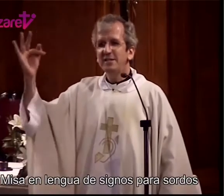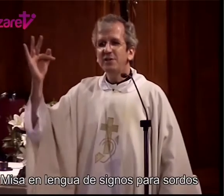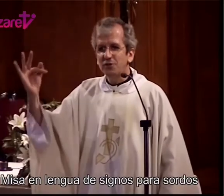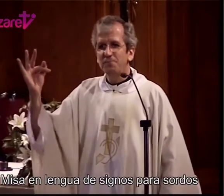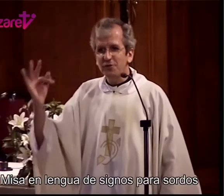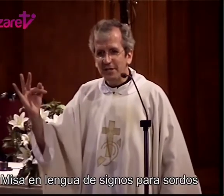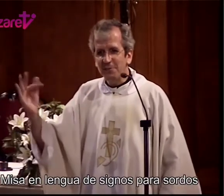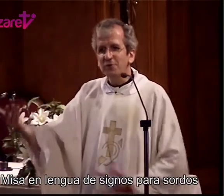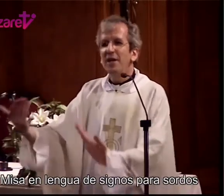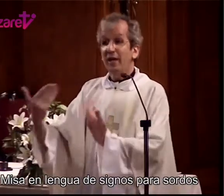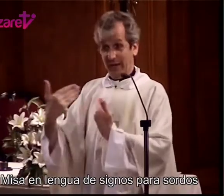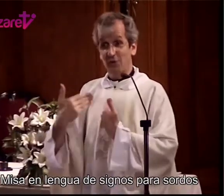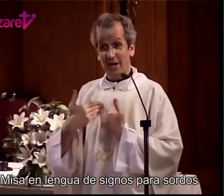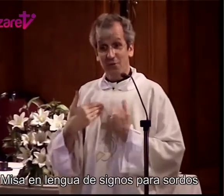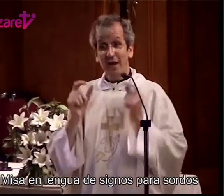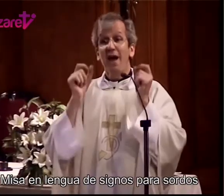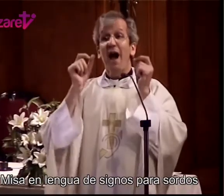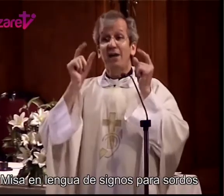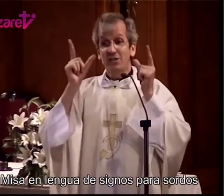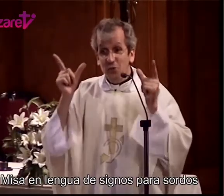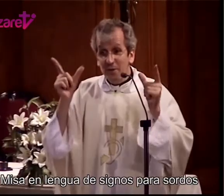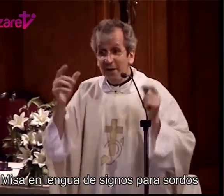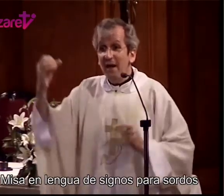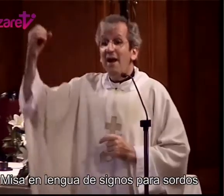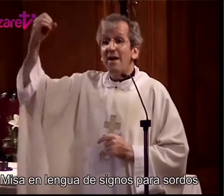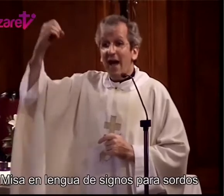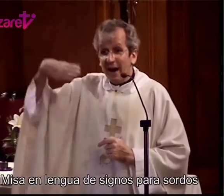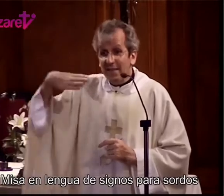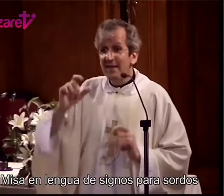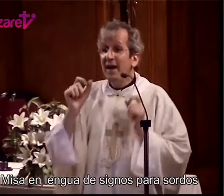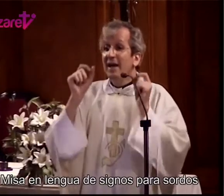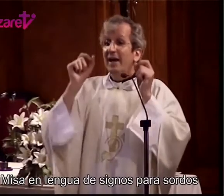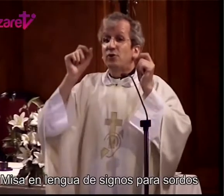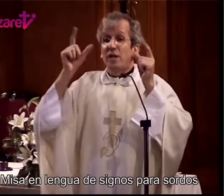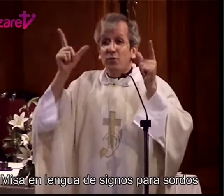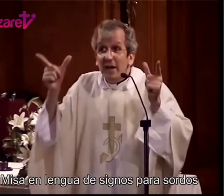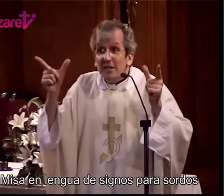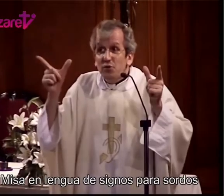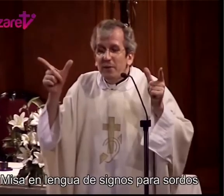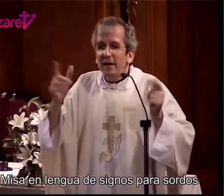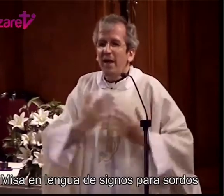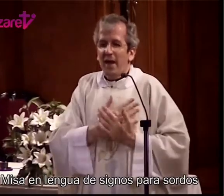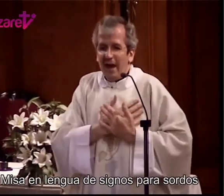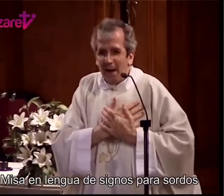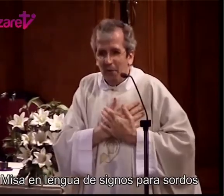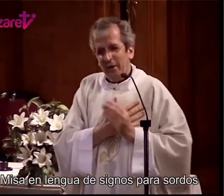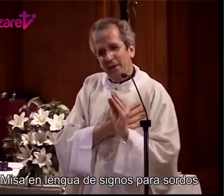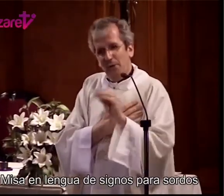signos positivos que nos ayudan a descubrir la gracia, que nos ayudan a descubrir el amor que podemos